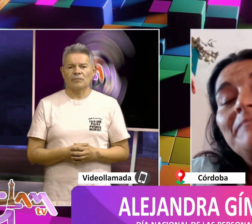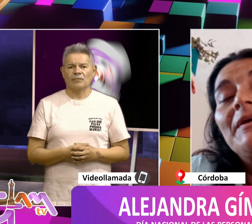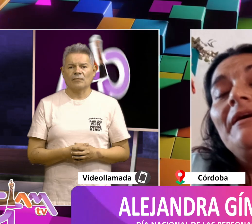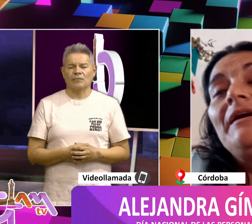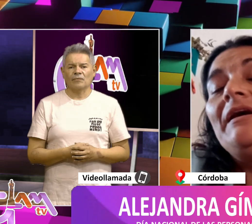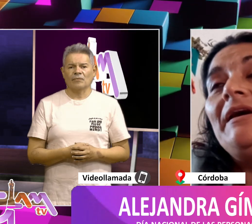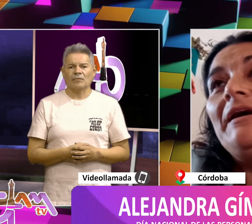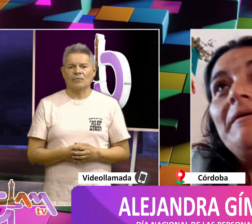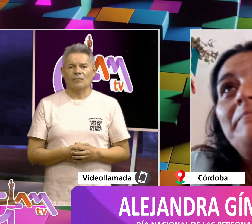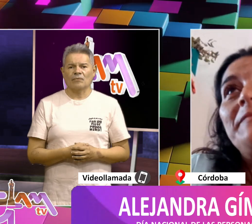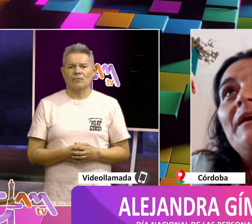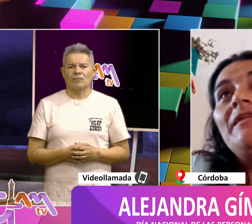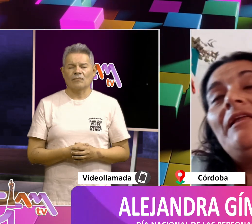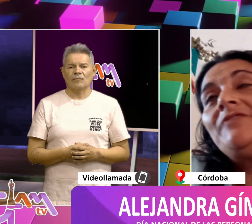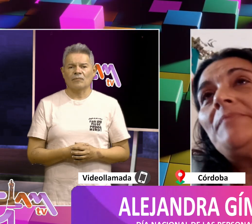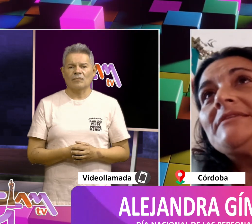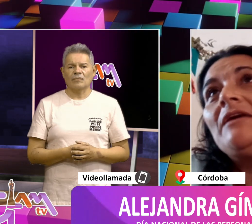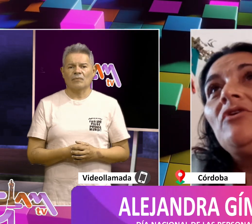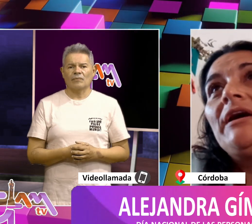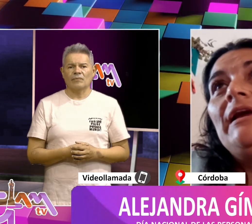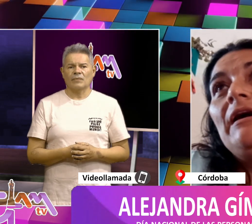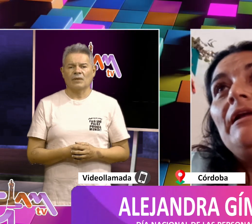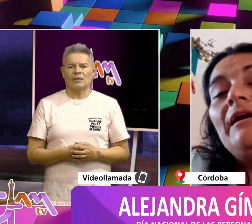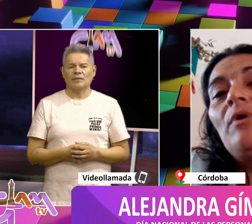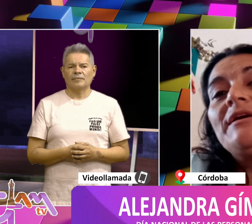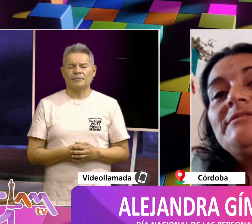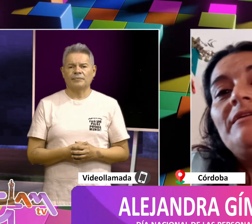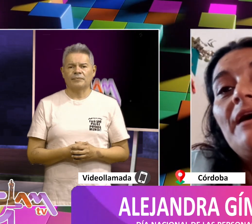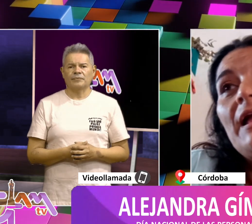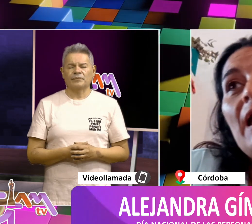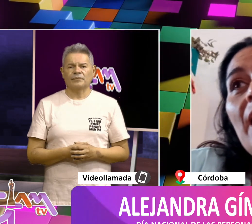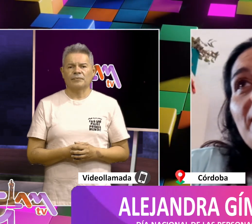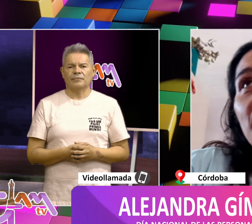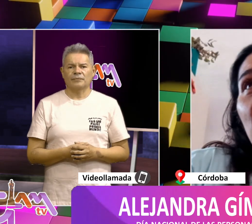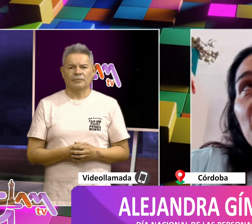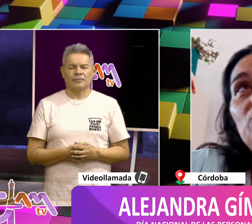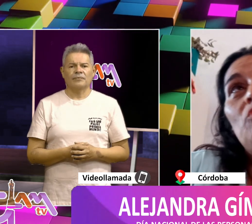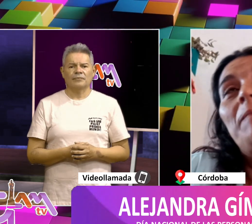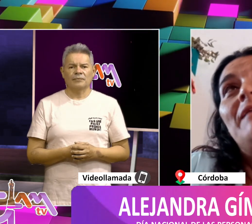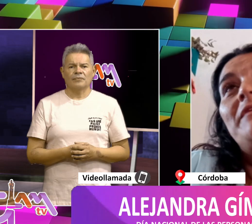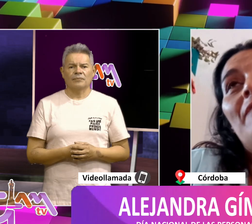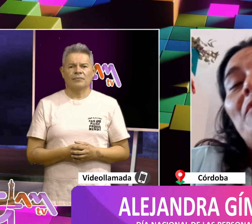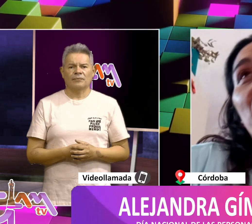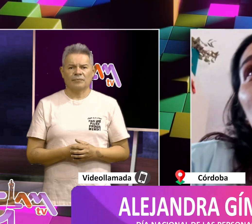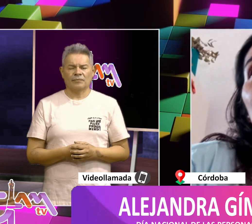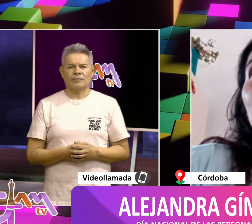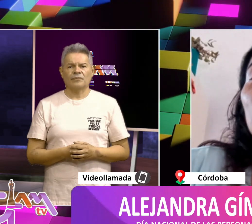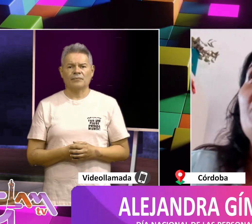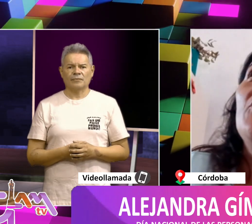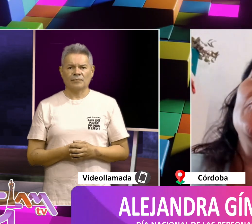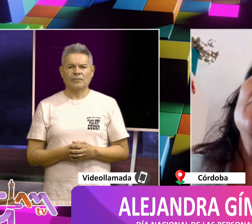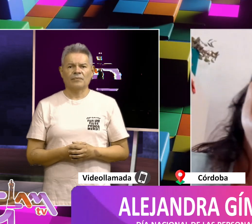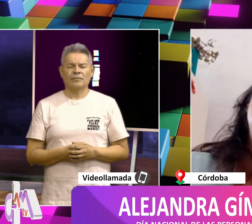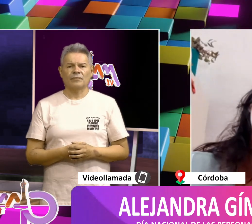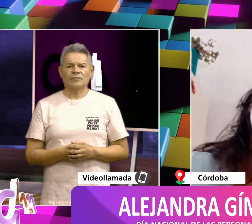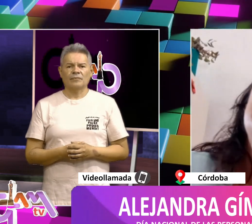Sí, desde el año pasado que la ley, yo lo planteaba en una reunión que tuvimos